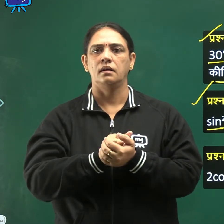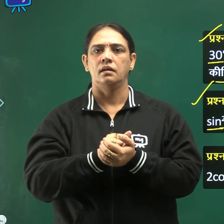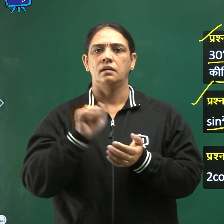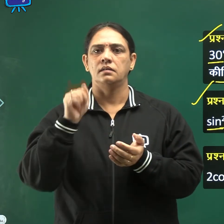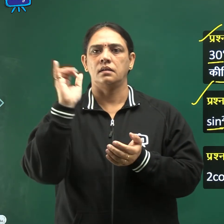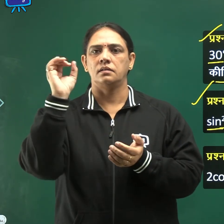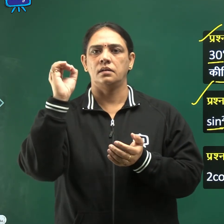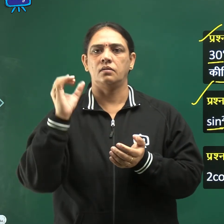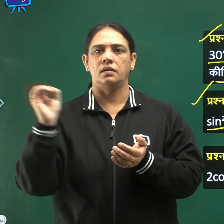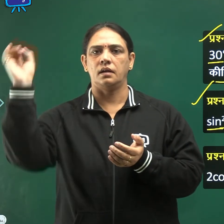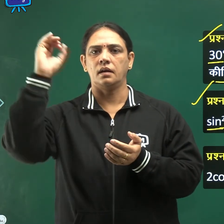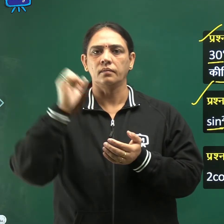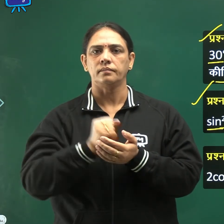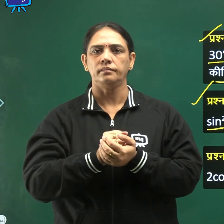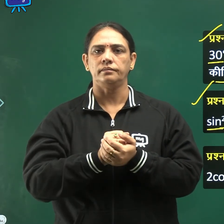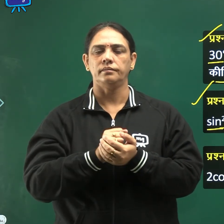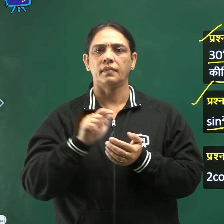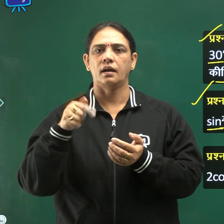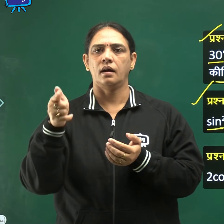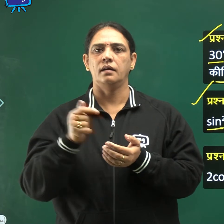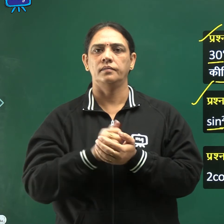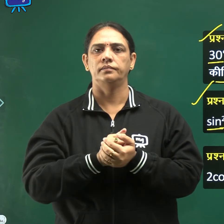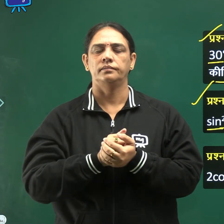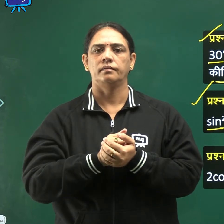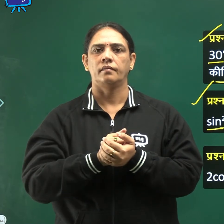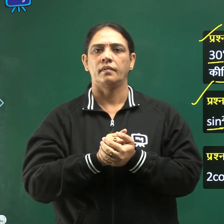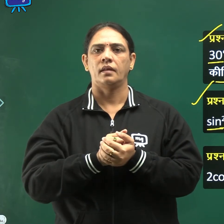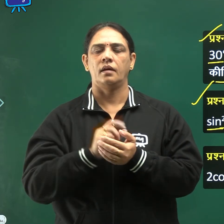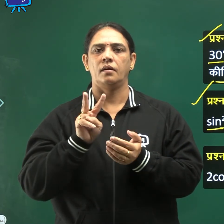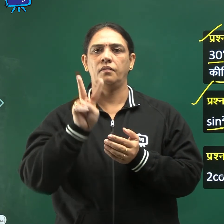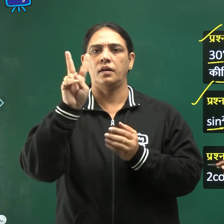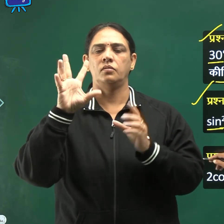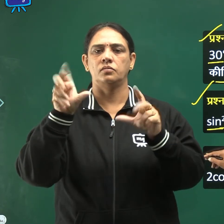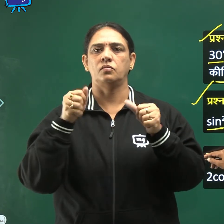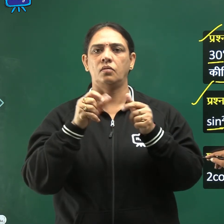60 डिग्री का मान ज्ञात कीजिए।